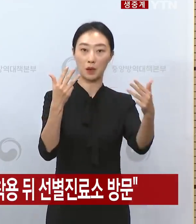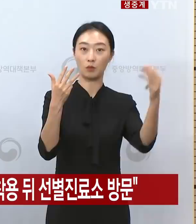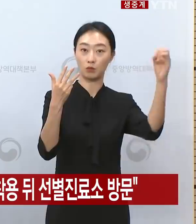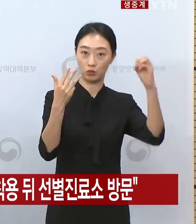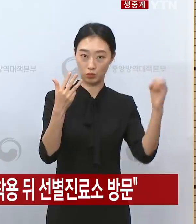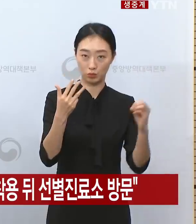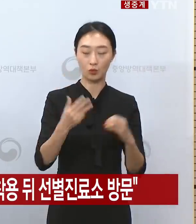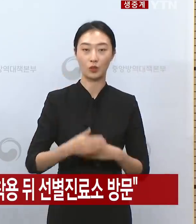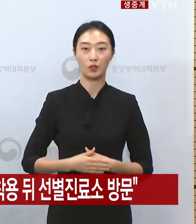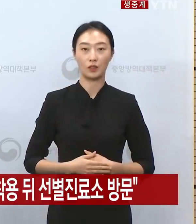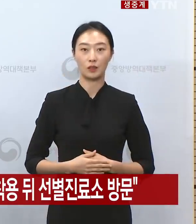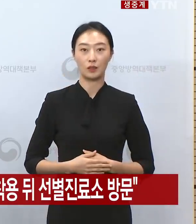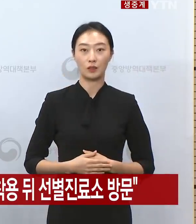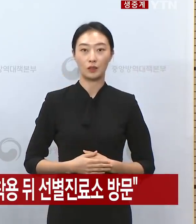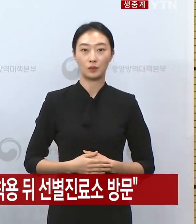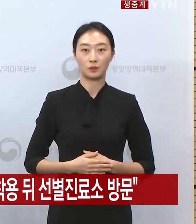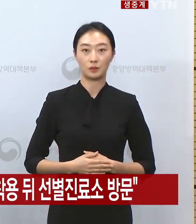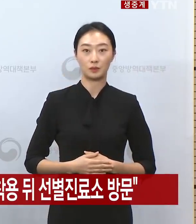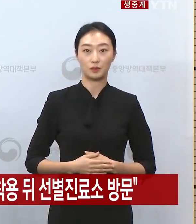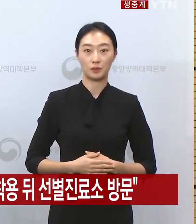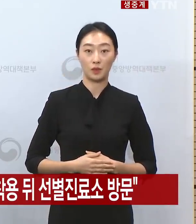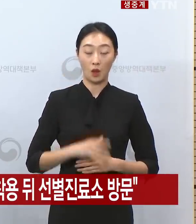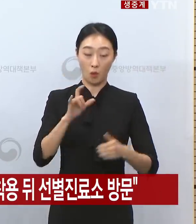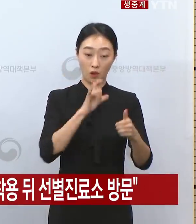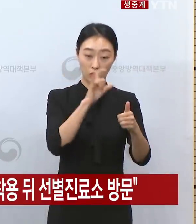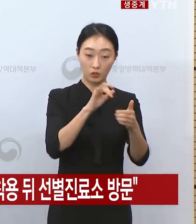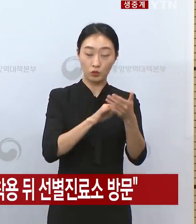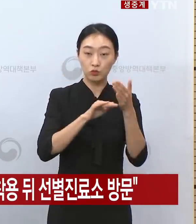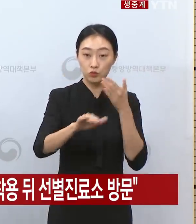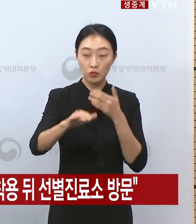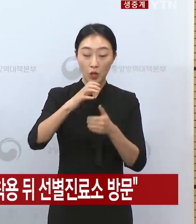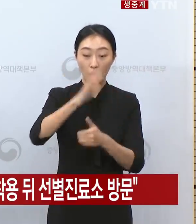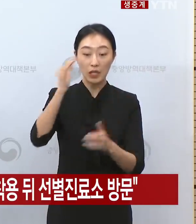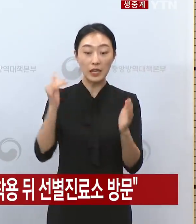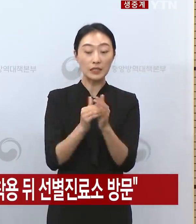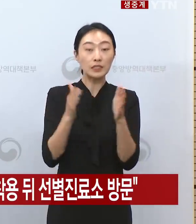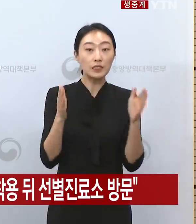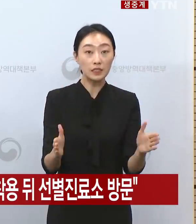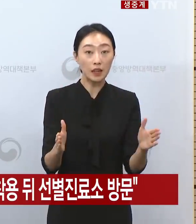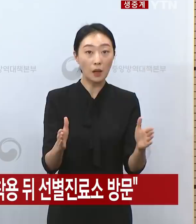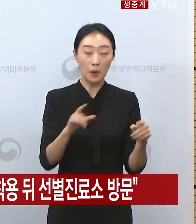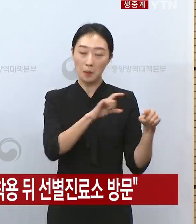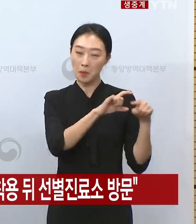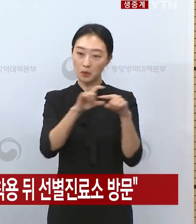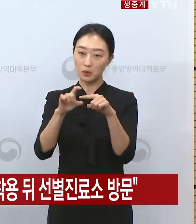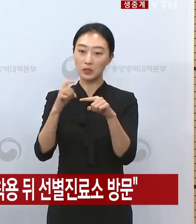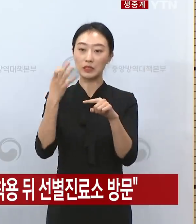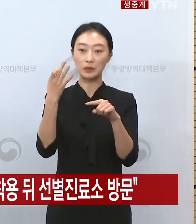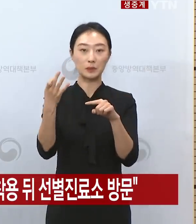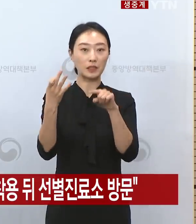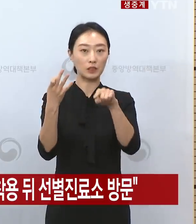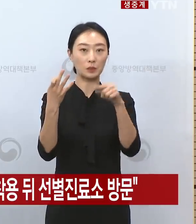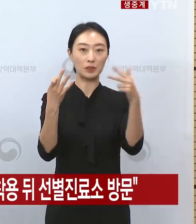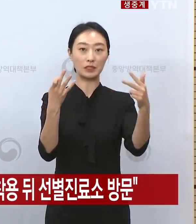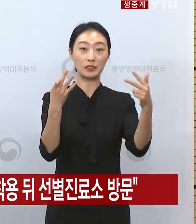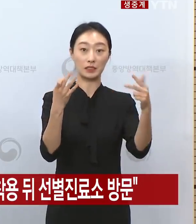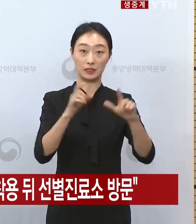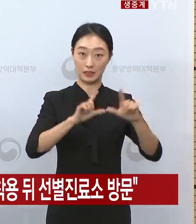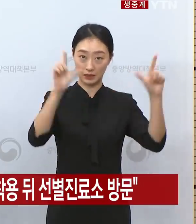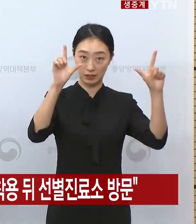8.8%였습니다. 격리 확진일로부터 격리 해제까지 소요되는 기간은 평균 14.7일,